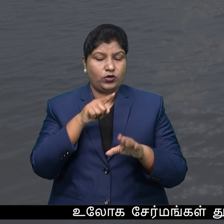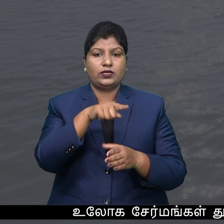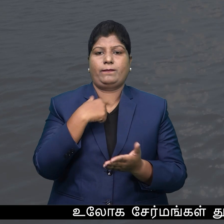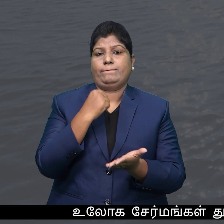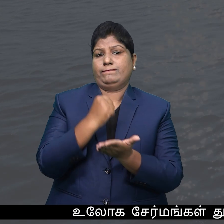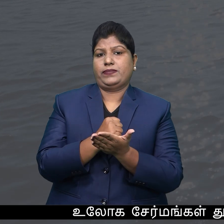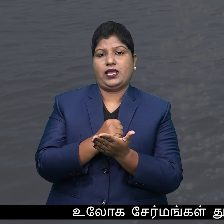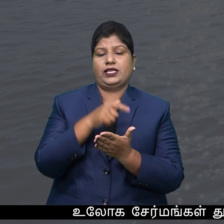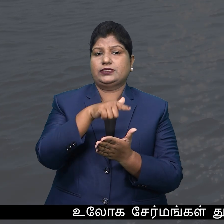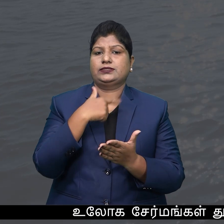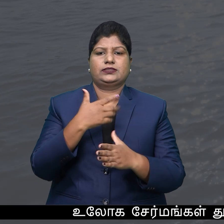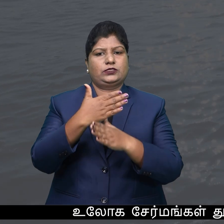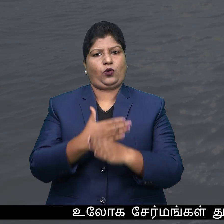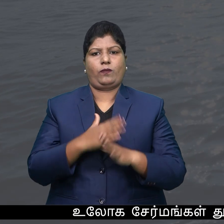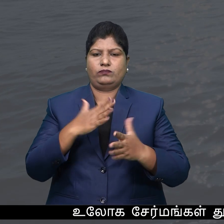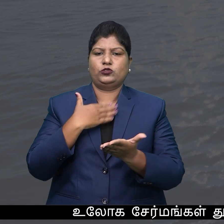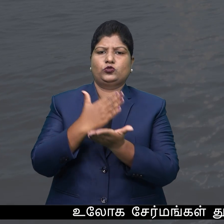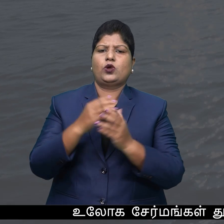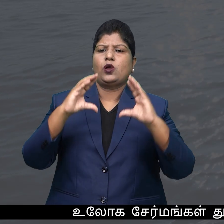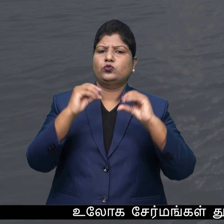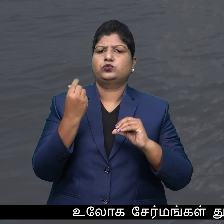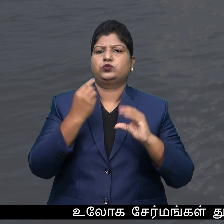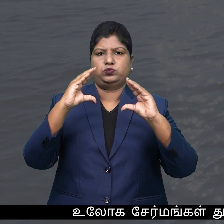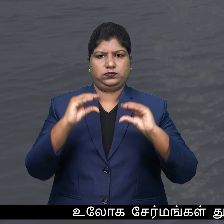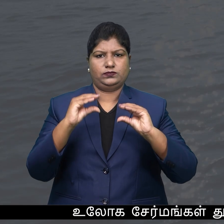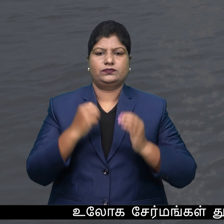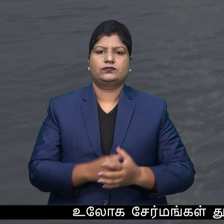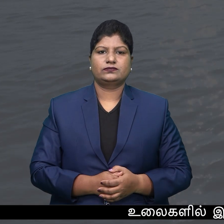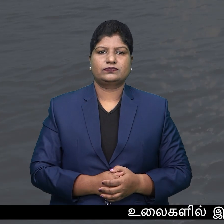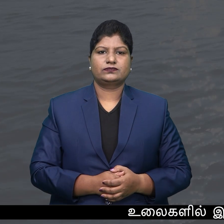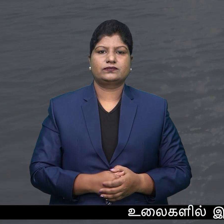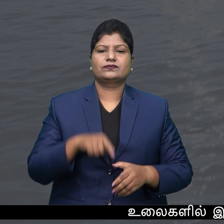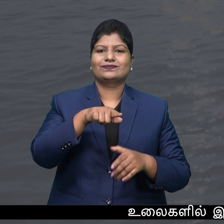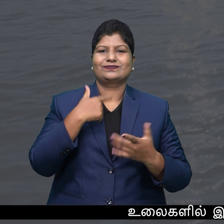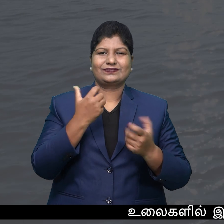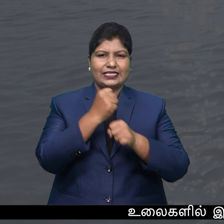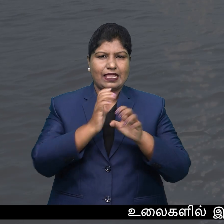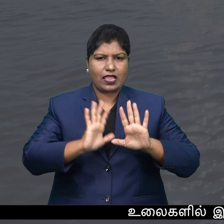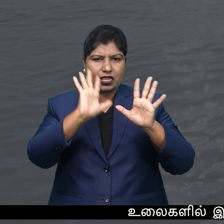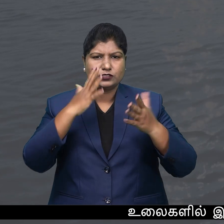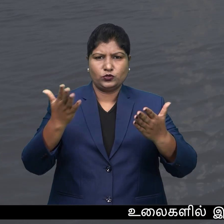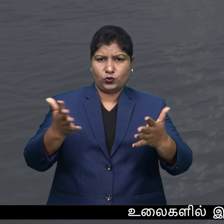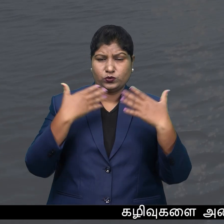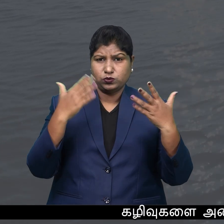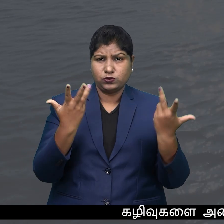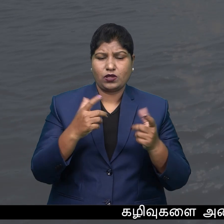உலைகளில் இருந்து வெளியேறும் கழிவுகளை